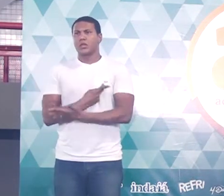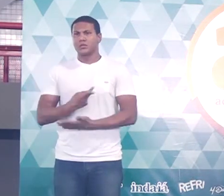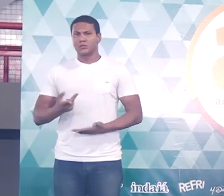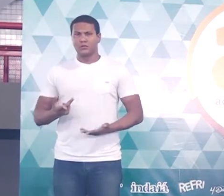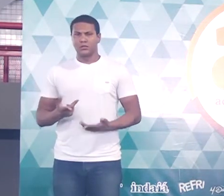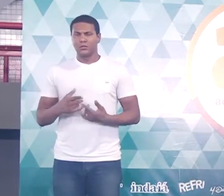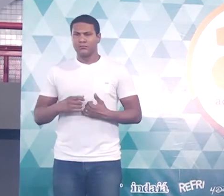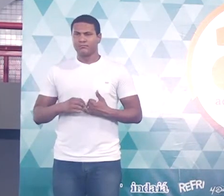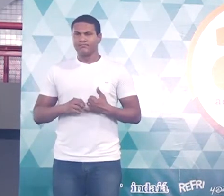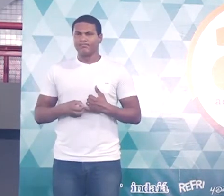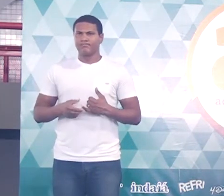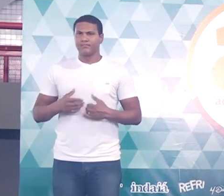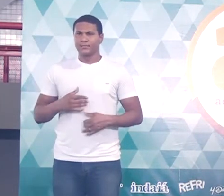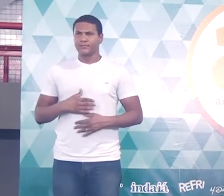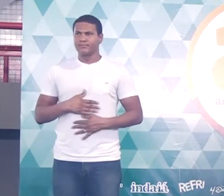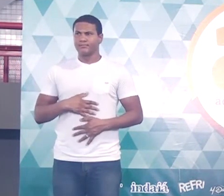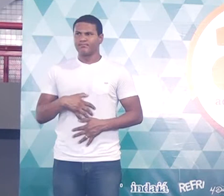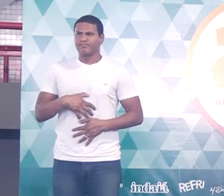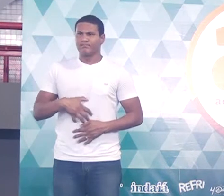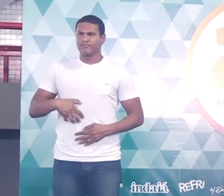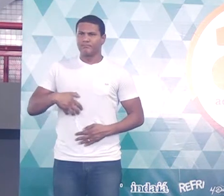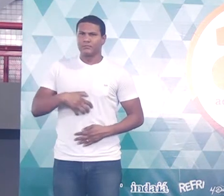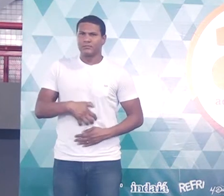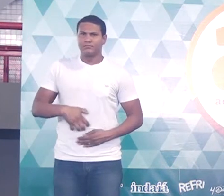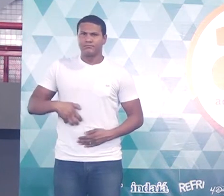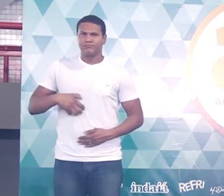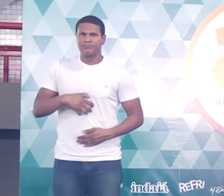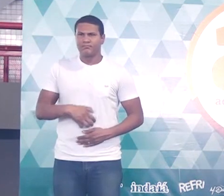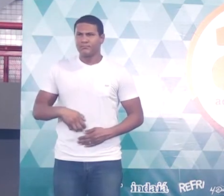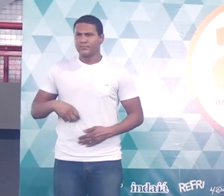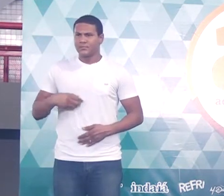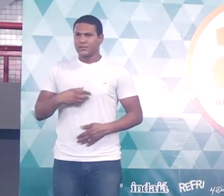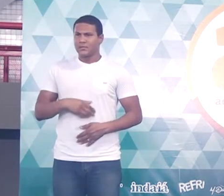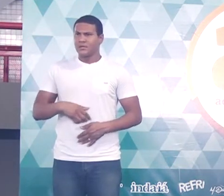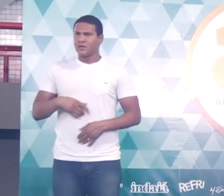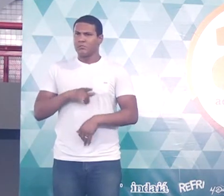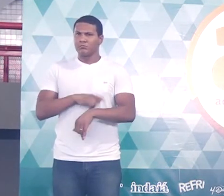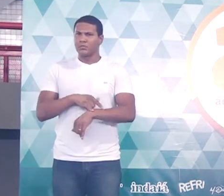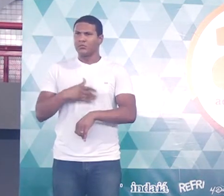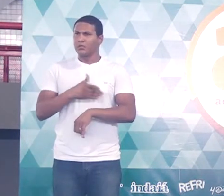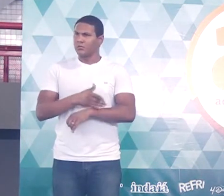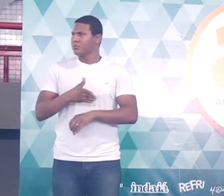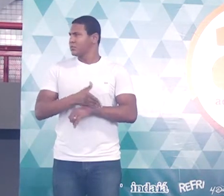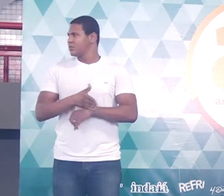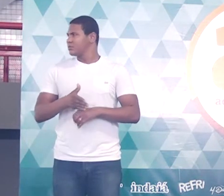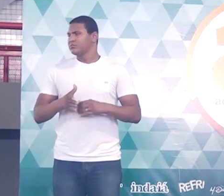em quando, de 5 em 5 minutos, né? Não vai nem se concentrar para a prova do Enem. Tem que ser uma coisa leve.